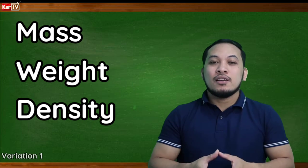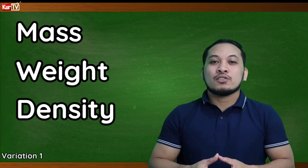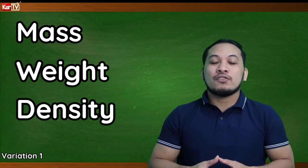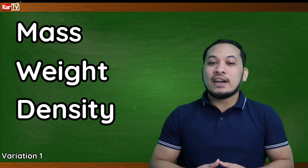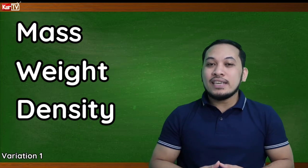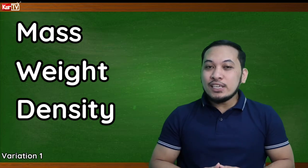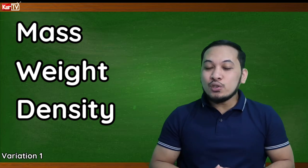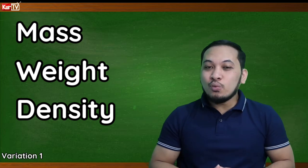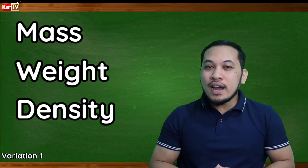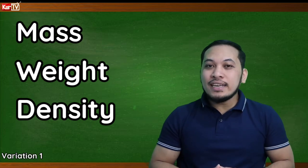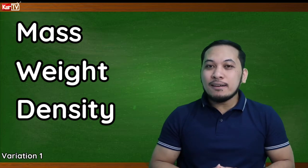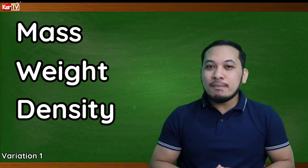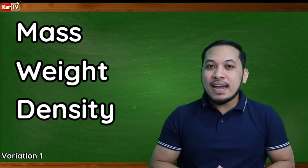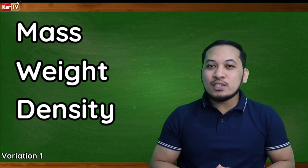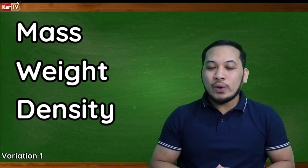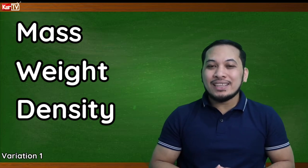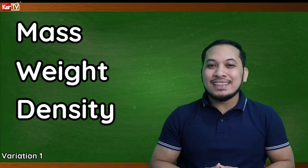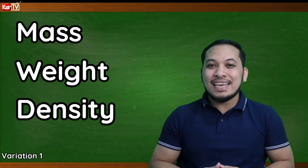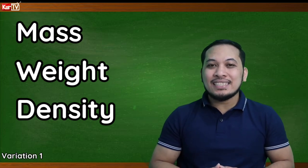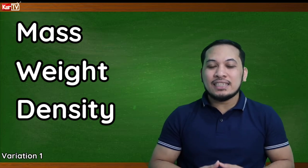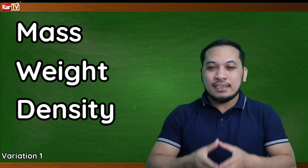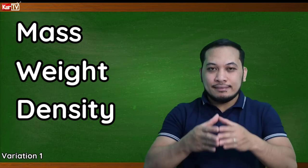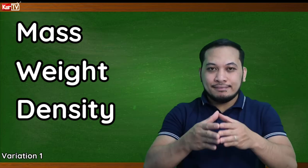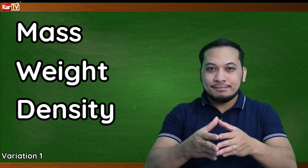So, variation 1 ng mass, weight, and density.